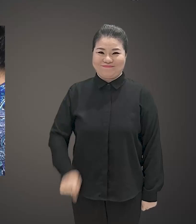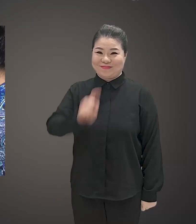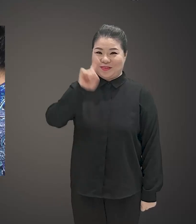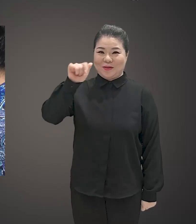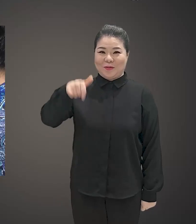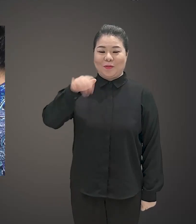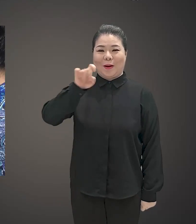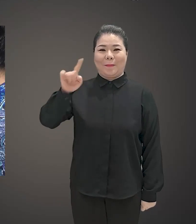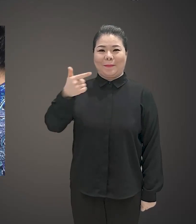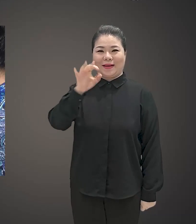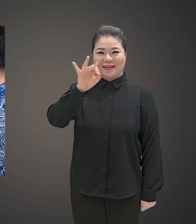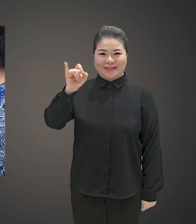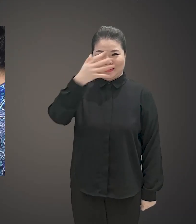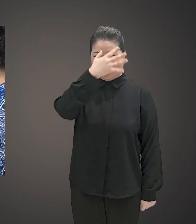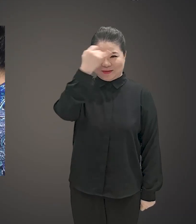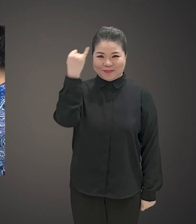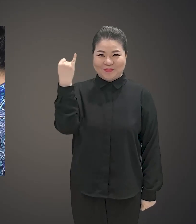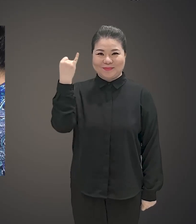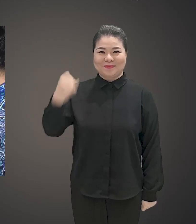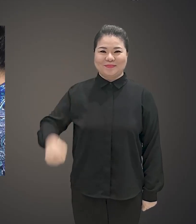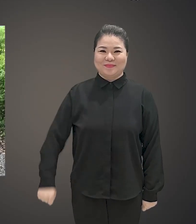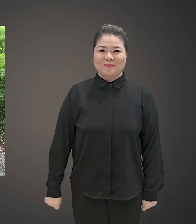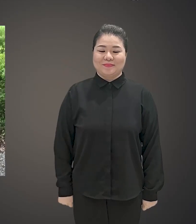우롱니 큰언니, 곽판이 할머니.